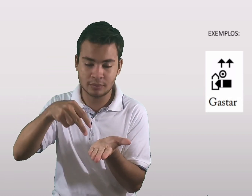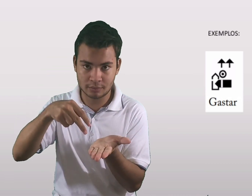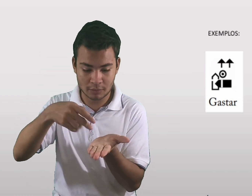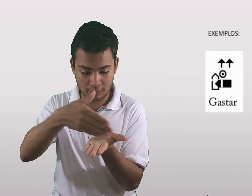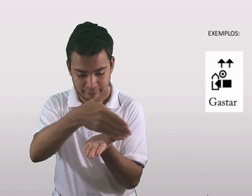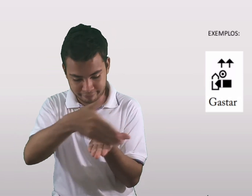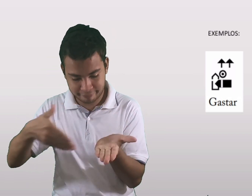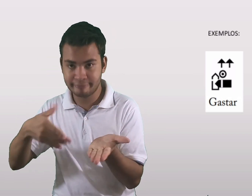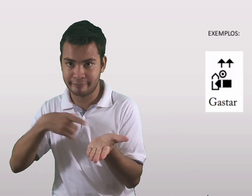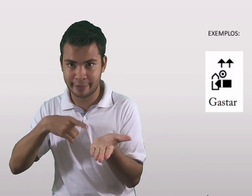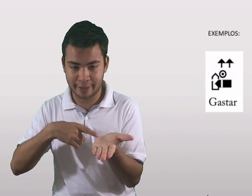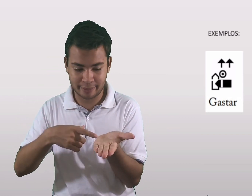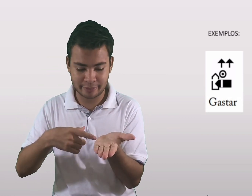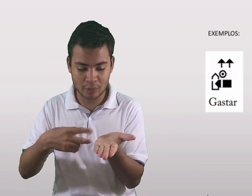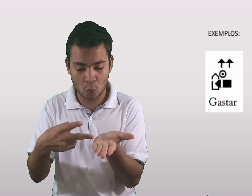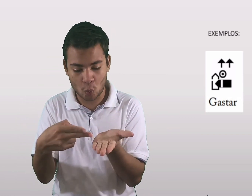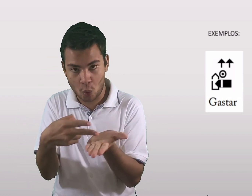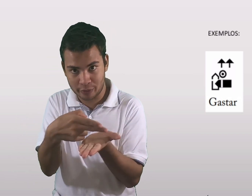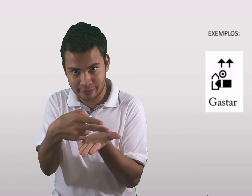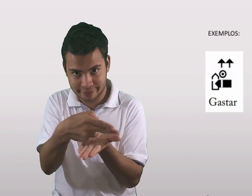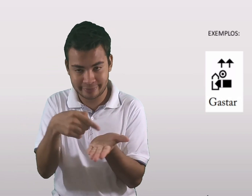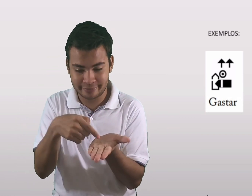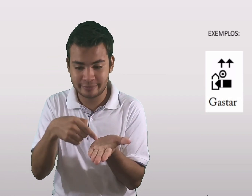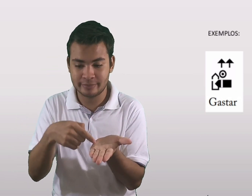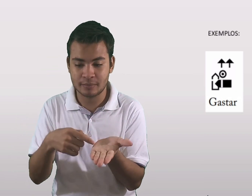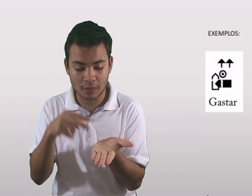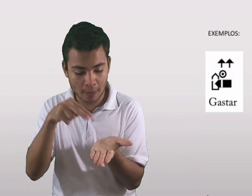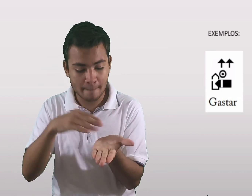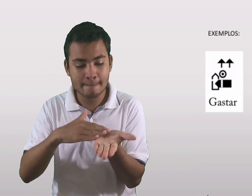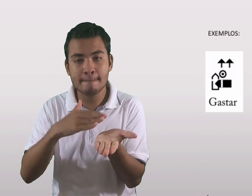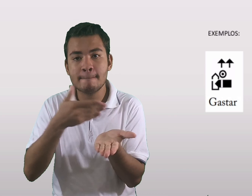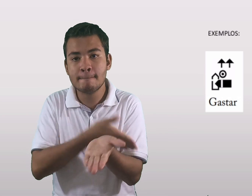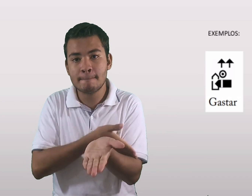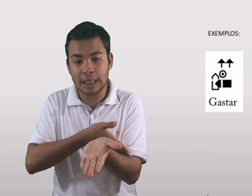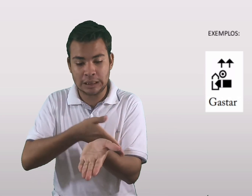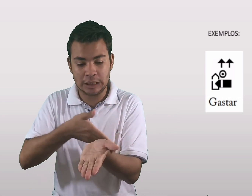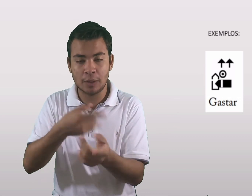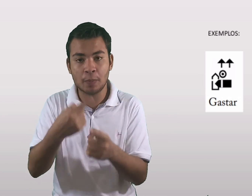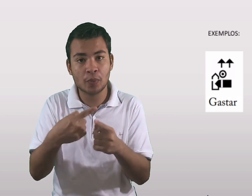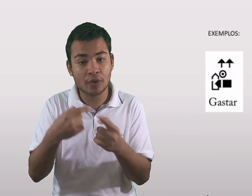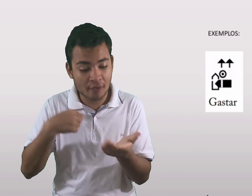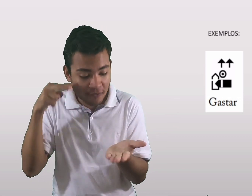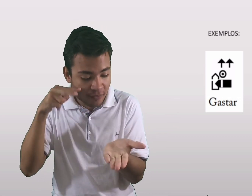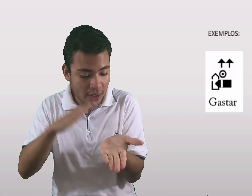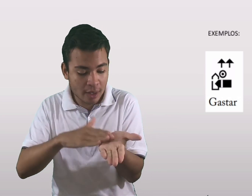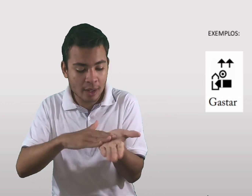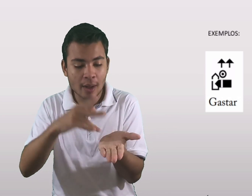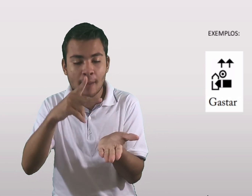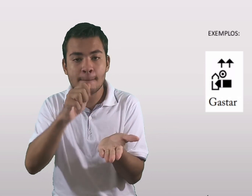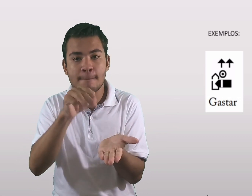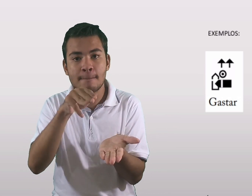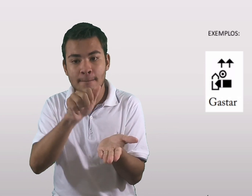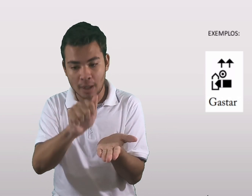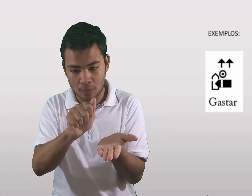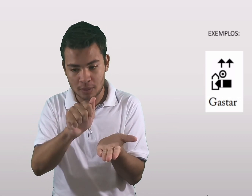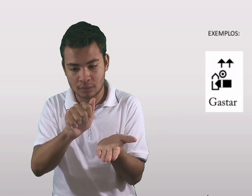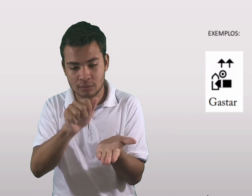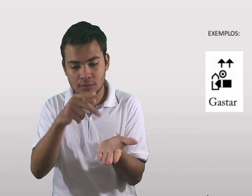Então, eu estou tendo uma visão de cima, por isso a mão está cortada. Ela está branca porque eu estou vendo a